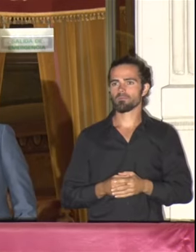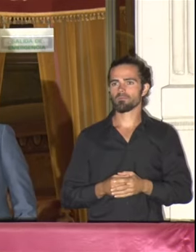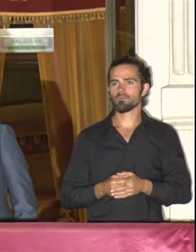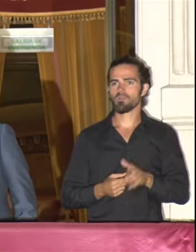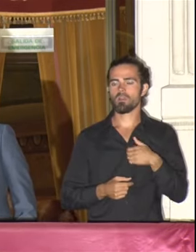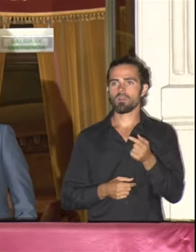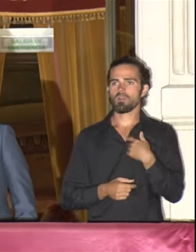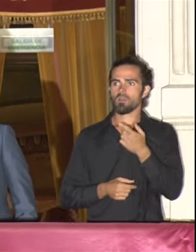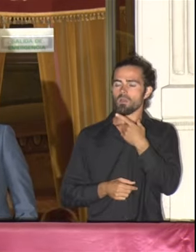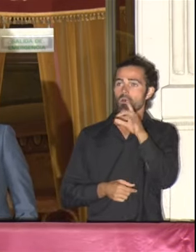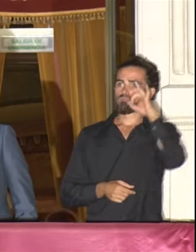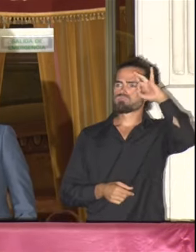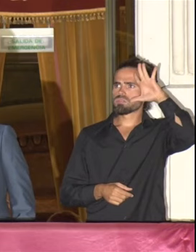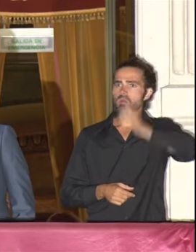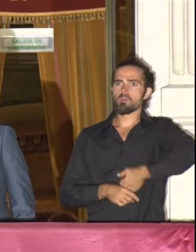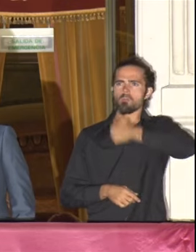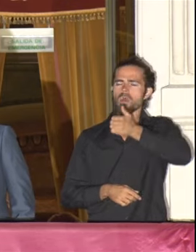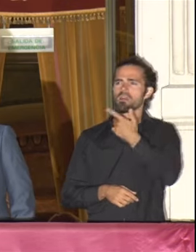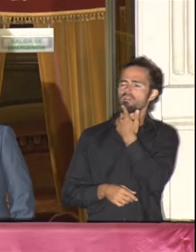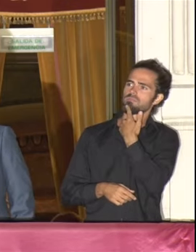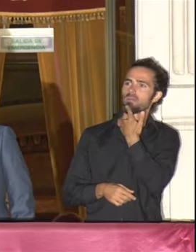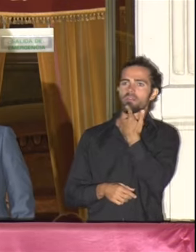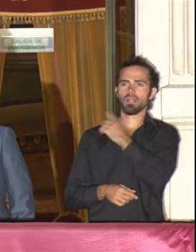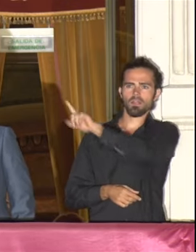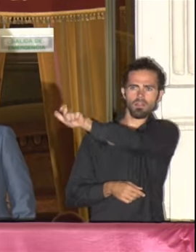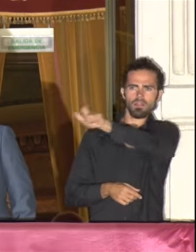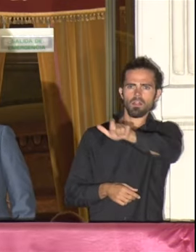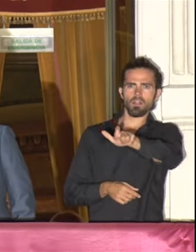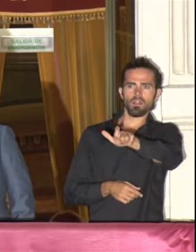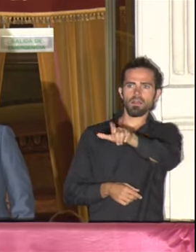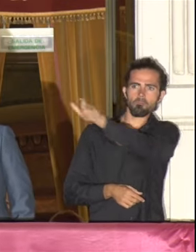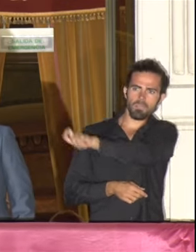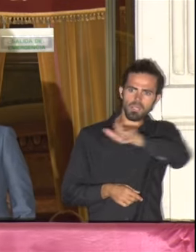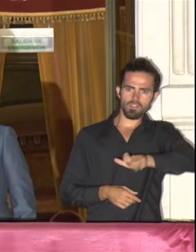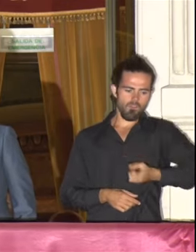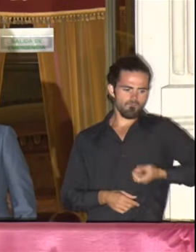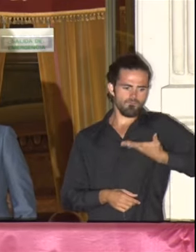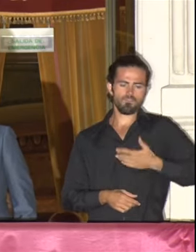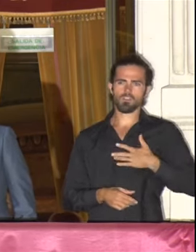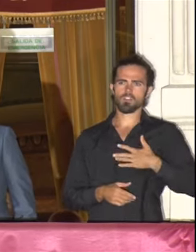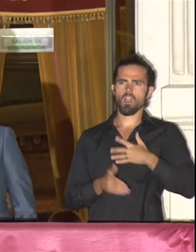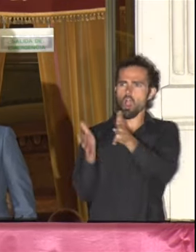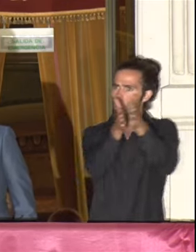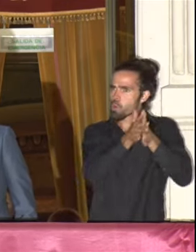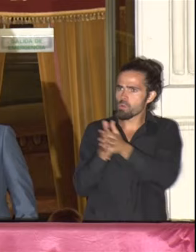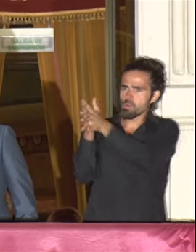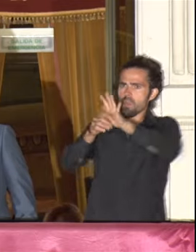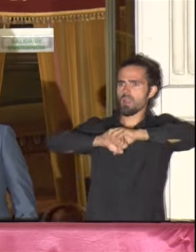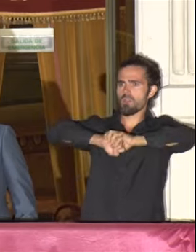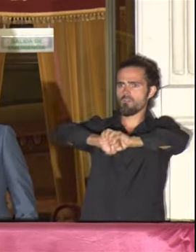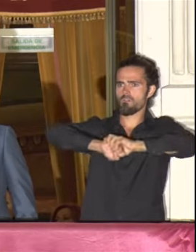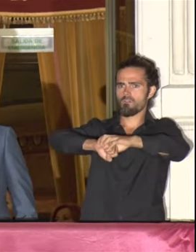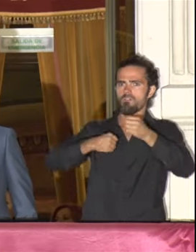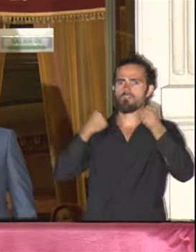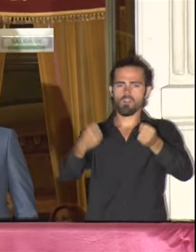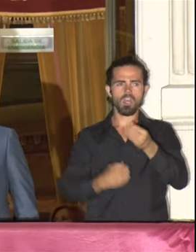atención fue la camaradería que existía entre los aficionados. se vende año en año y se pasan la